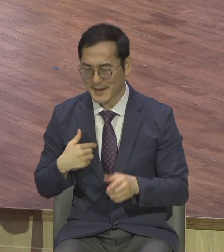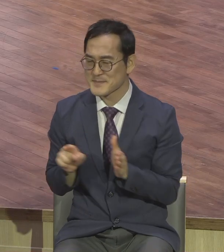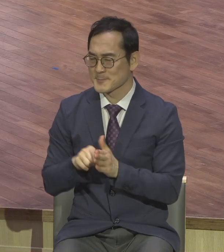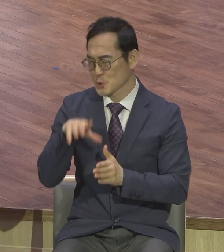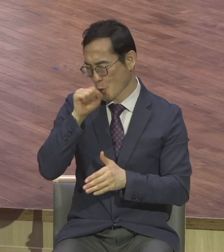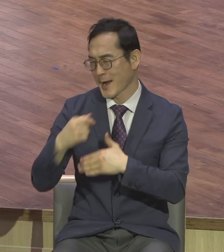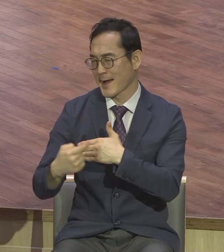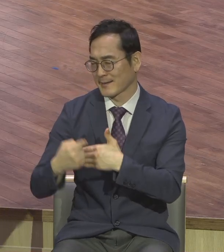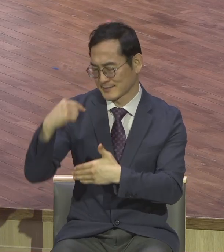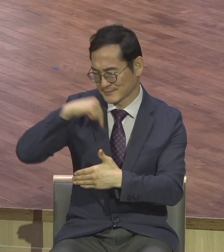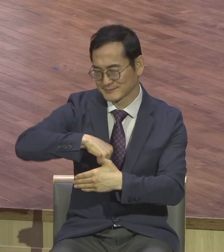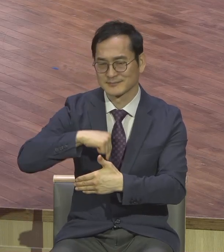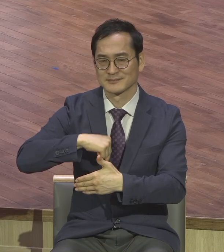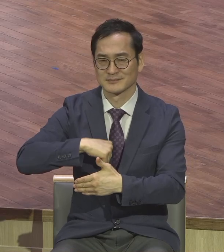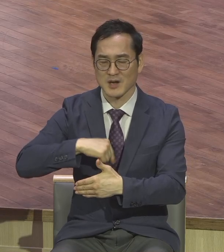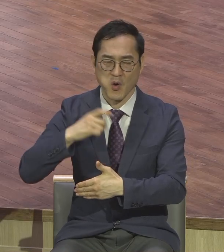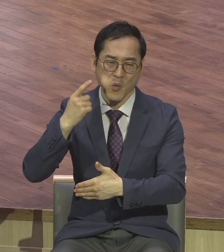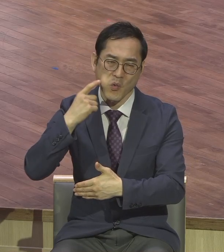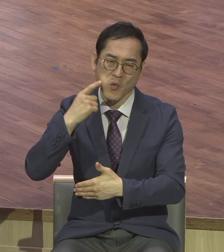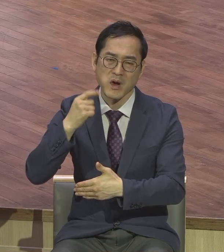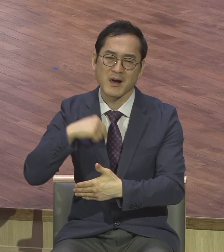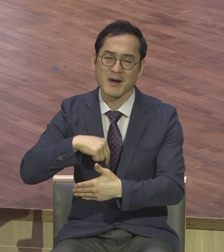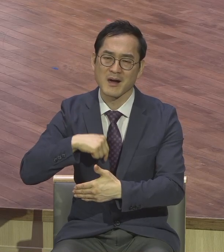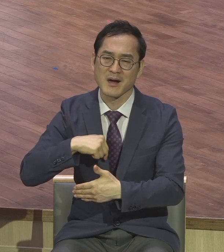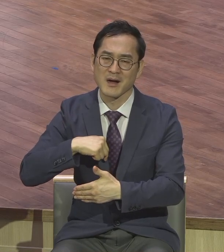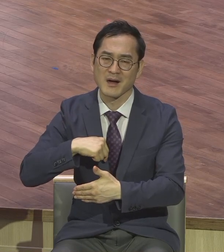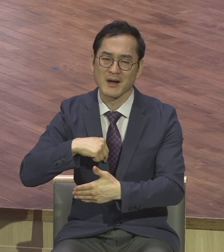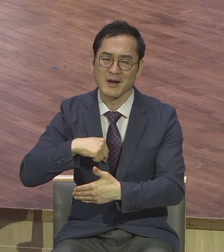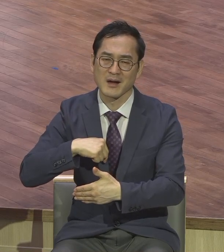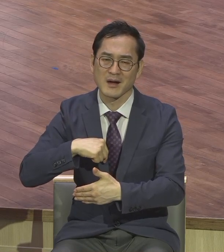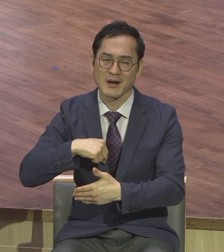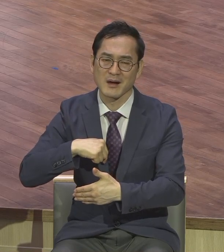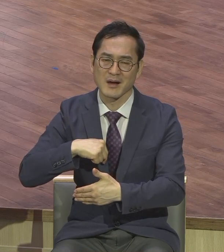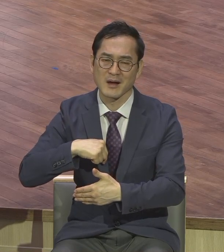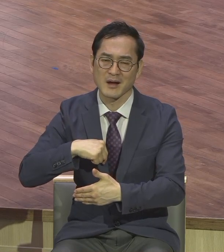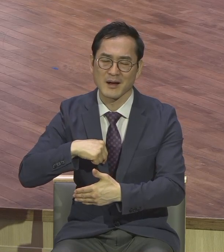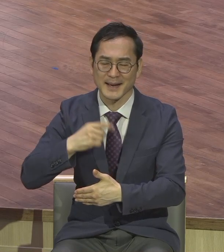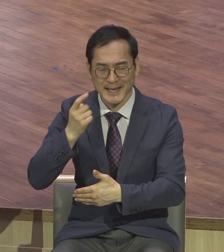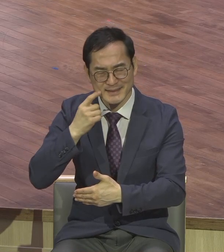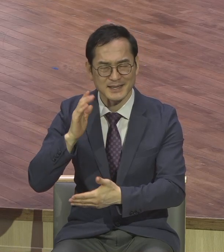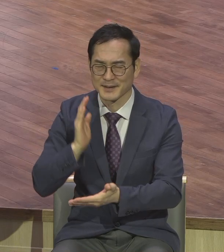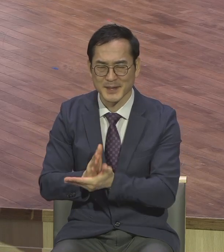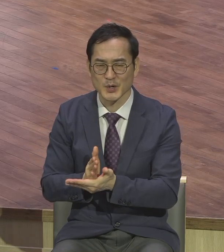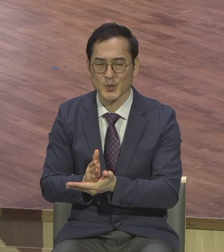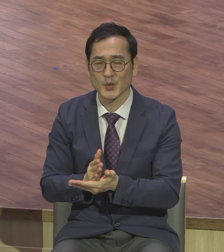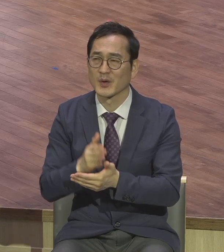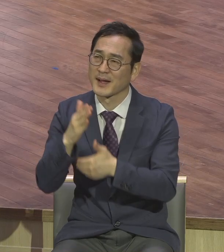그래 사기치는 신앙생활 그런 거 언제까지 할 거야. 그래 하지 말고 하나님 앞에서.